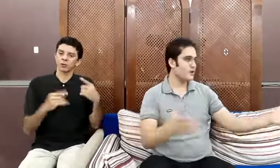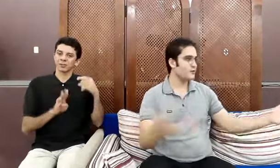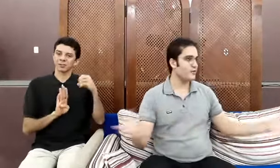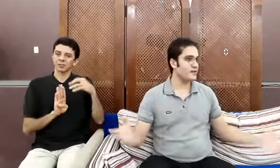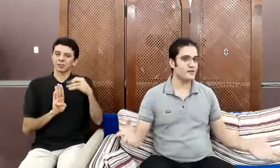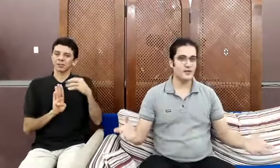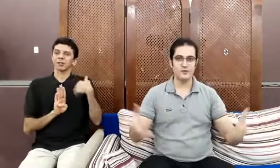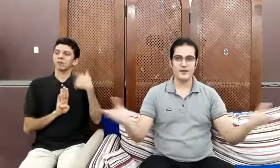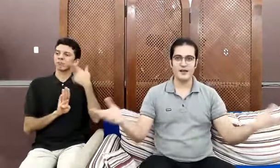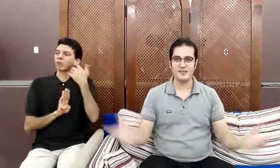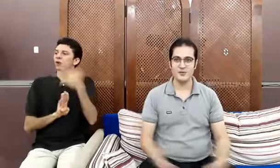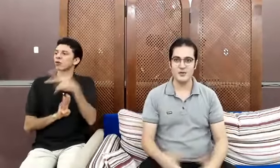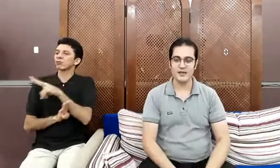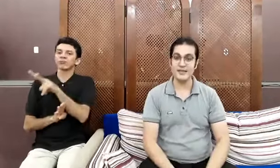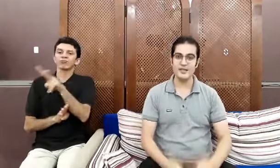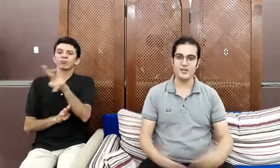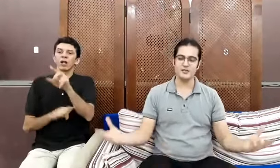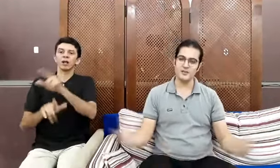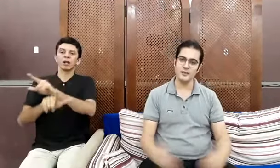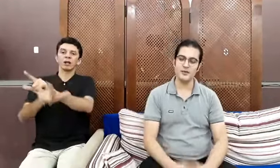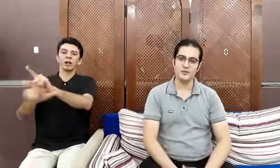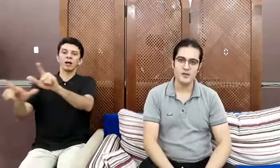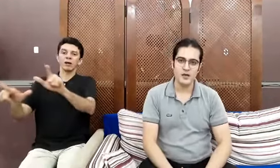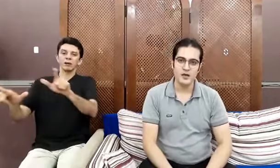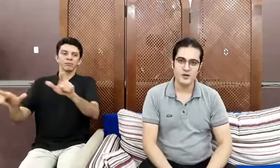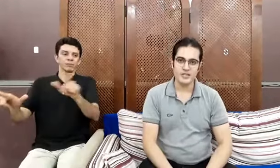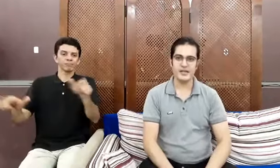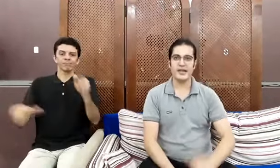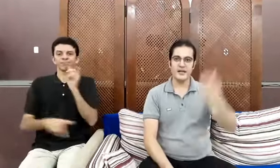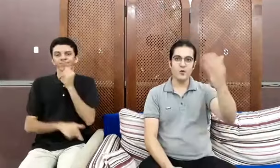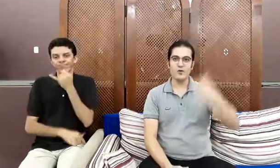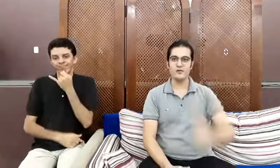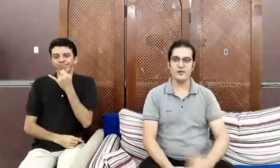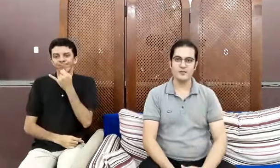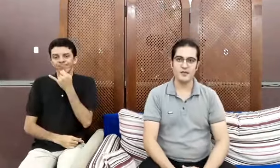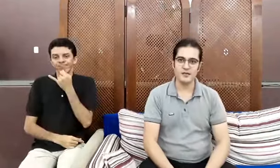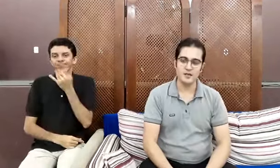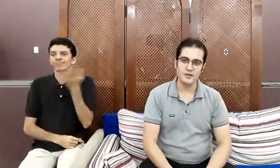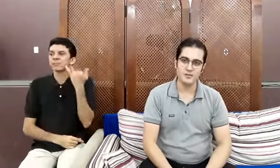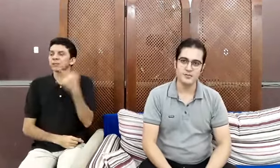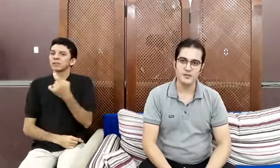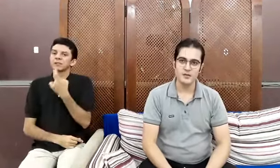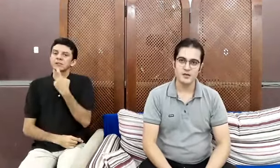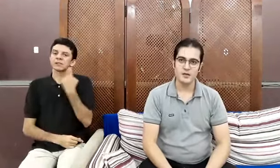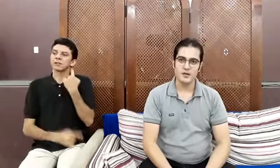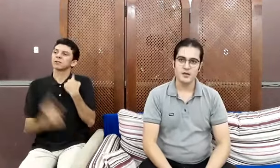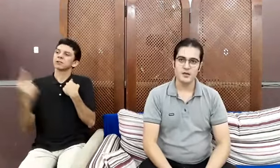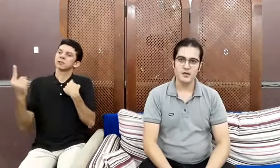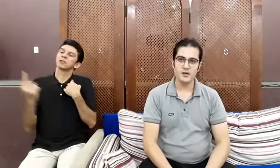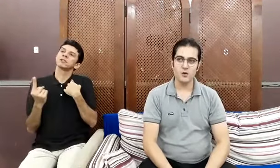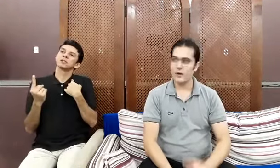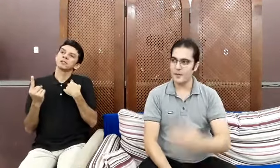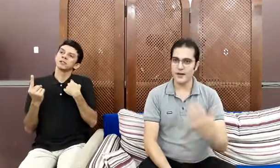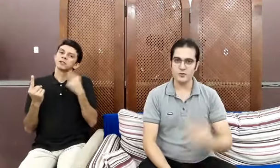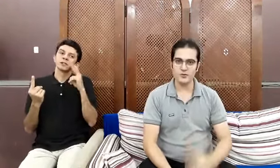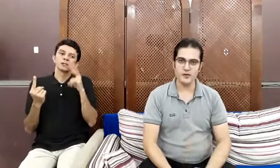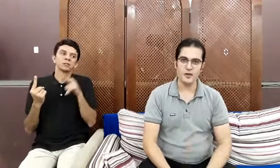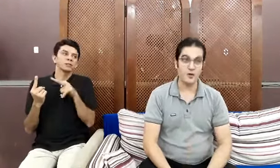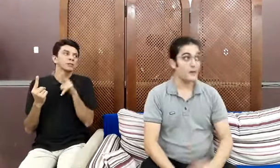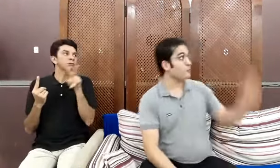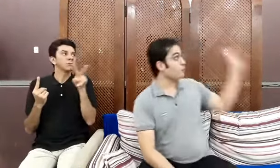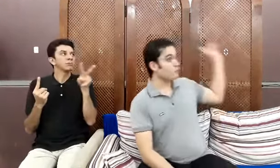salão olhando tudo vazio aqui, é triste, irmãos. Eu já cheguei aqui algumas vezes mais cedo e olhei para